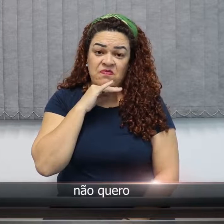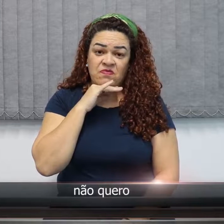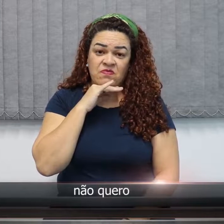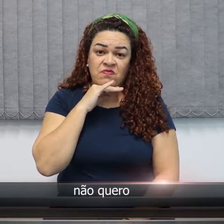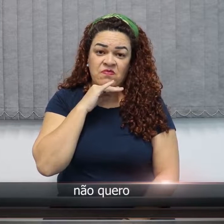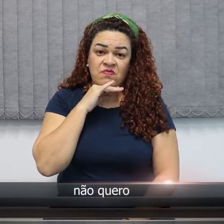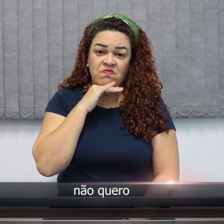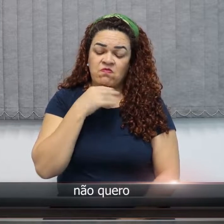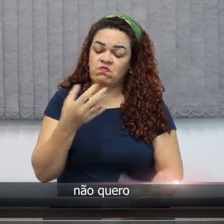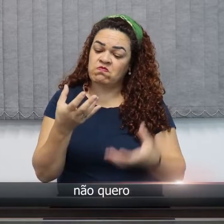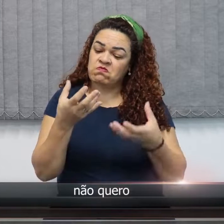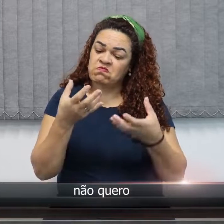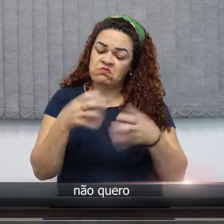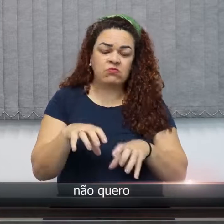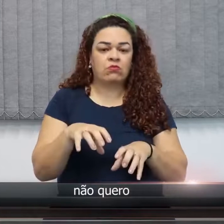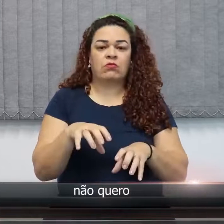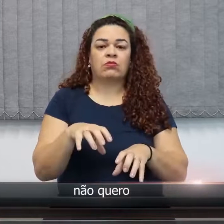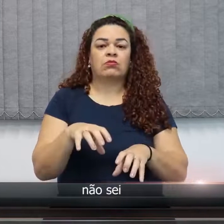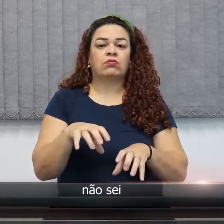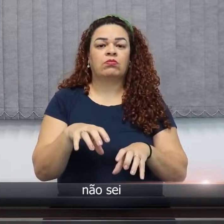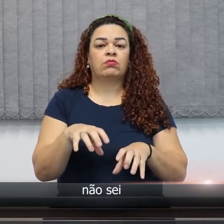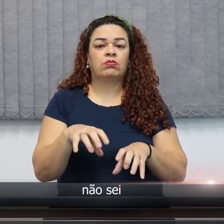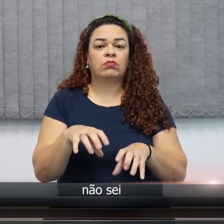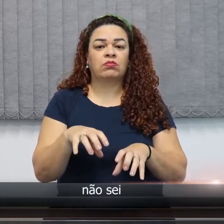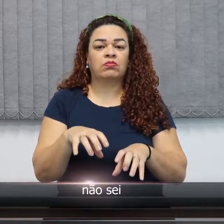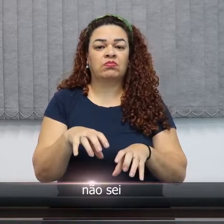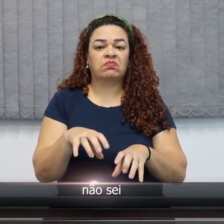não quero, não sei,